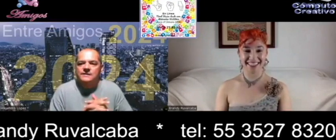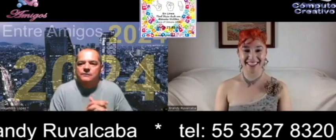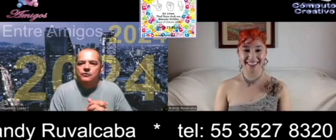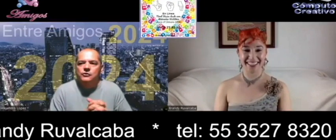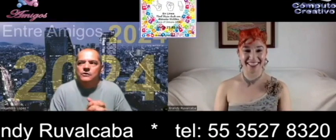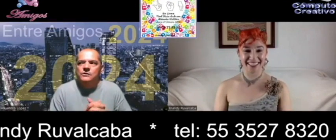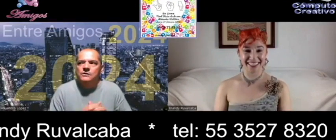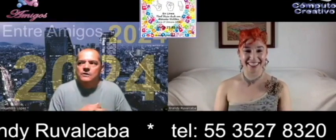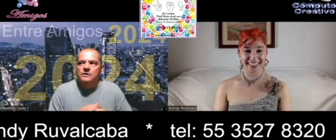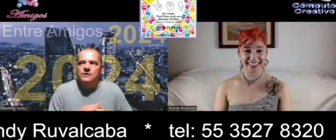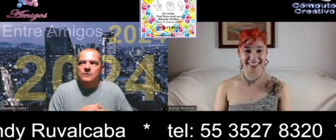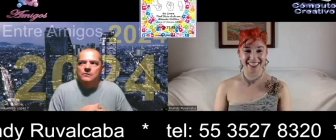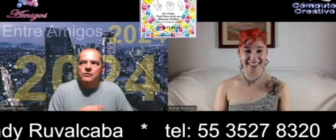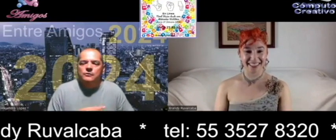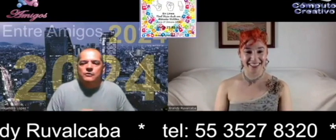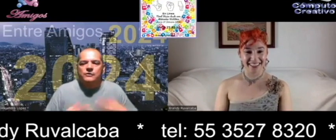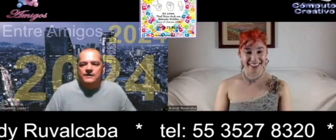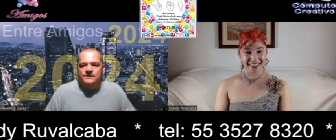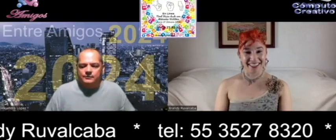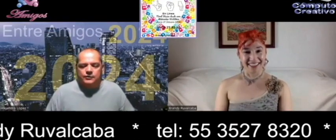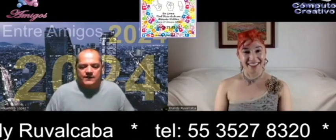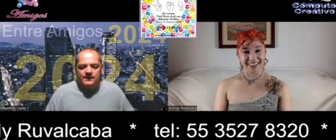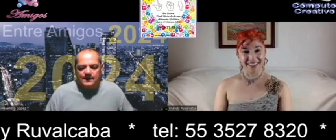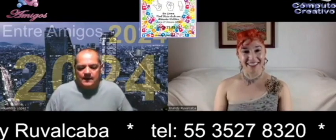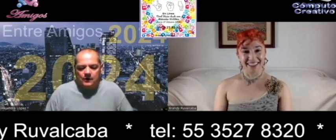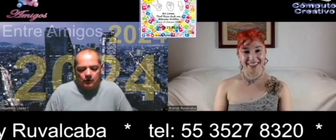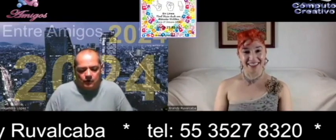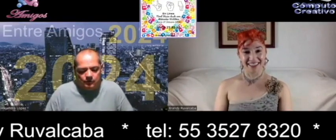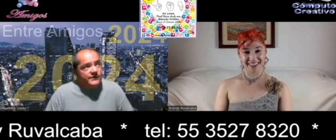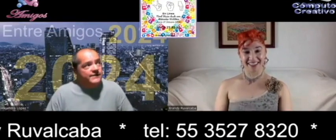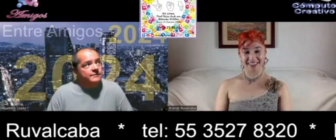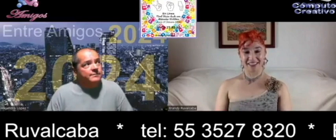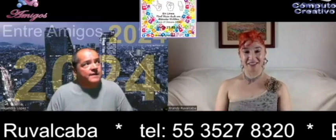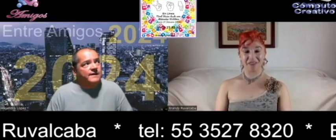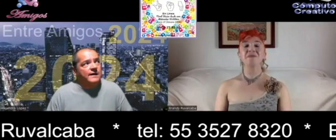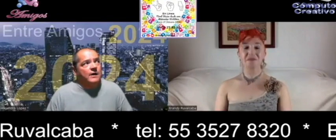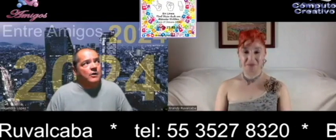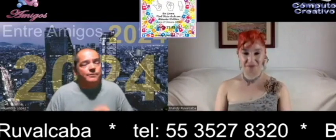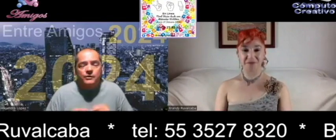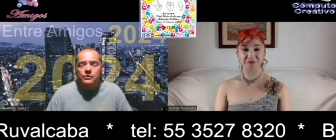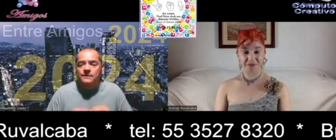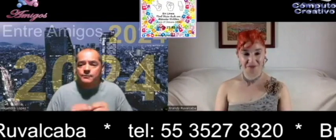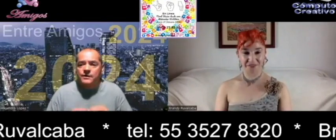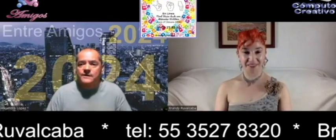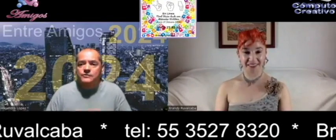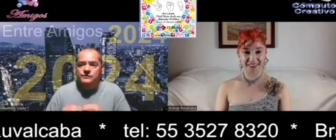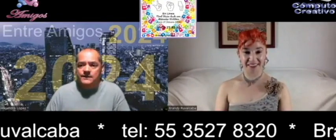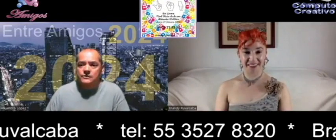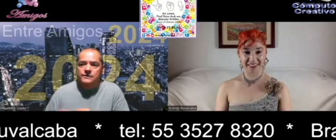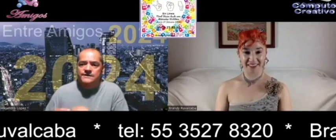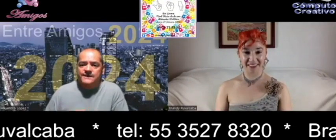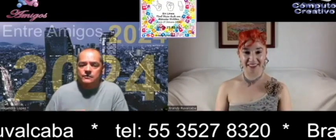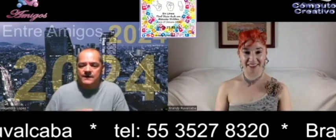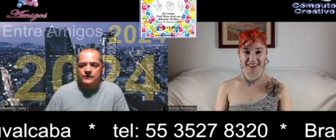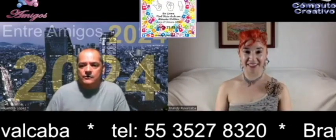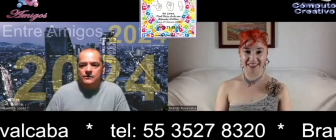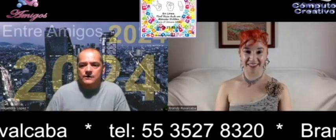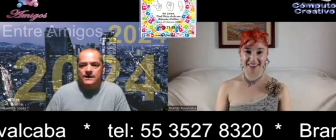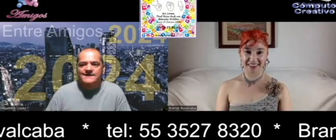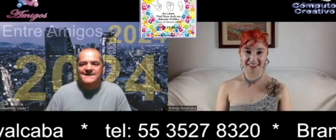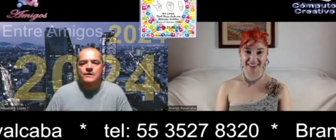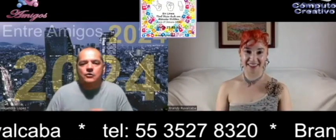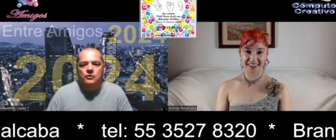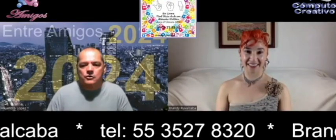actividades muy, muy, muy bonitas, porque como decía mi padre, lo peor que puede suceder con el ser